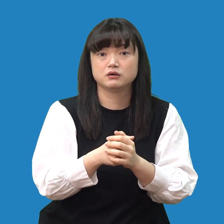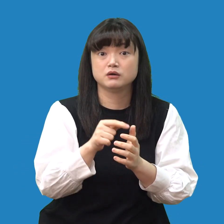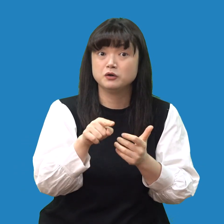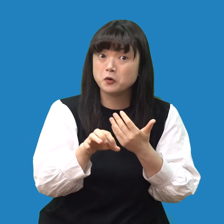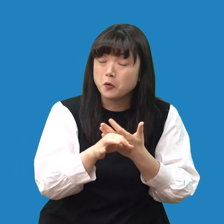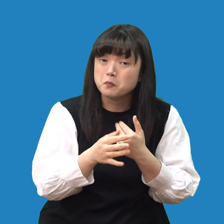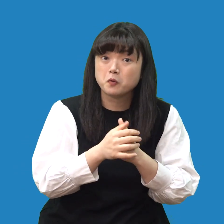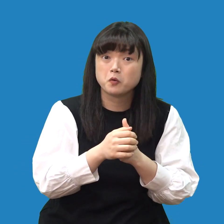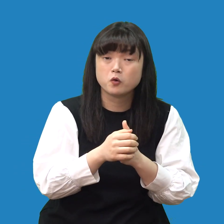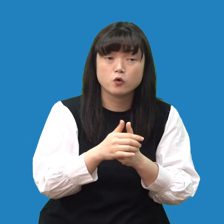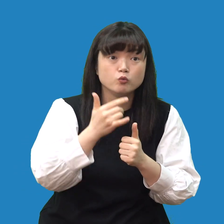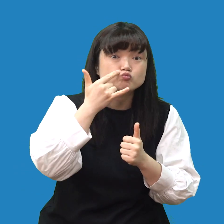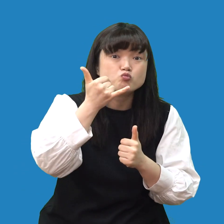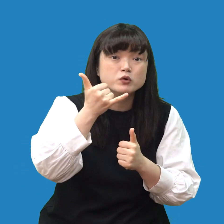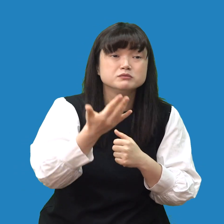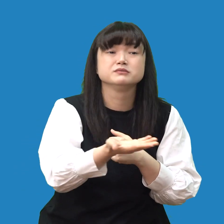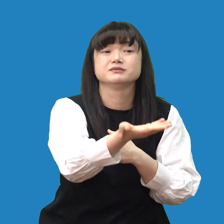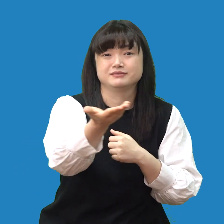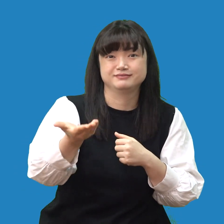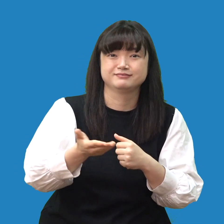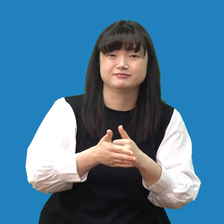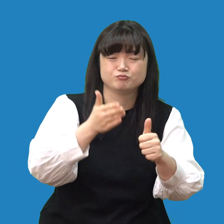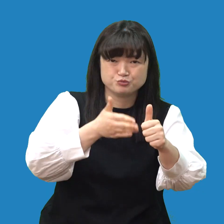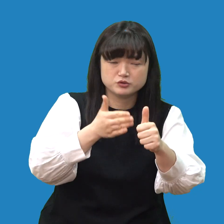그러면 우리 부모님들